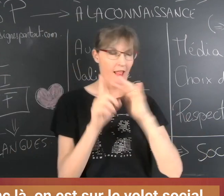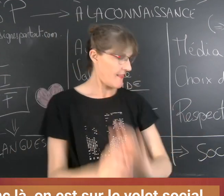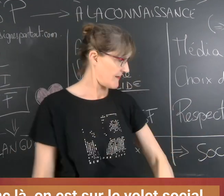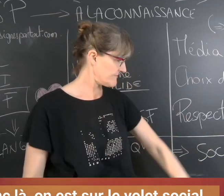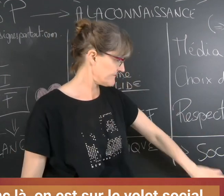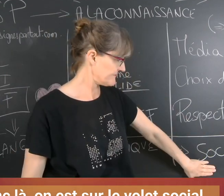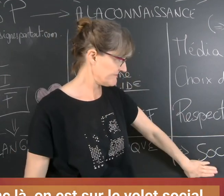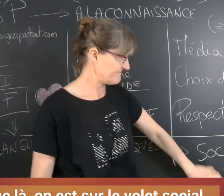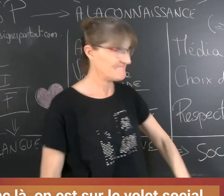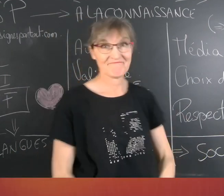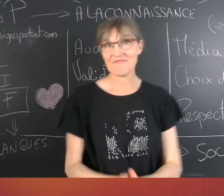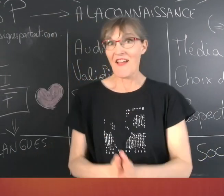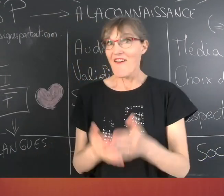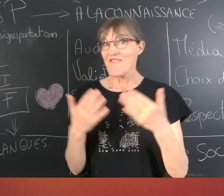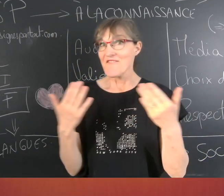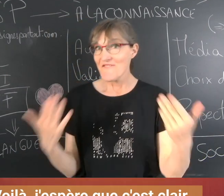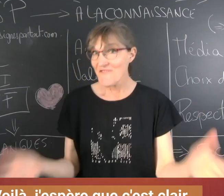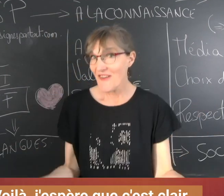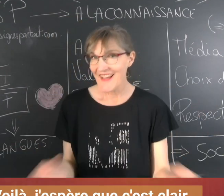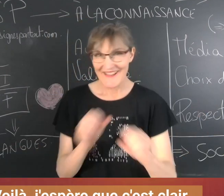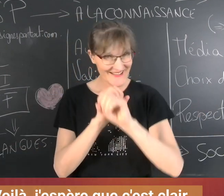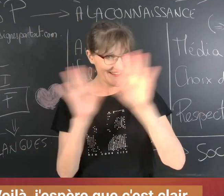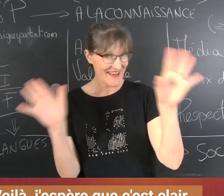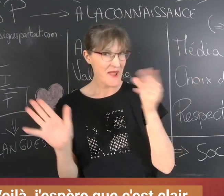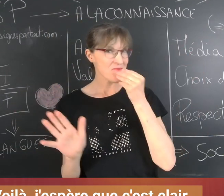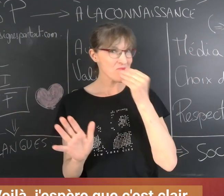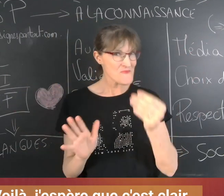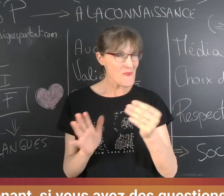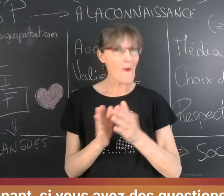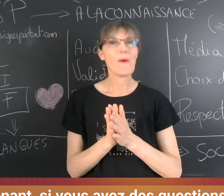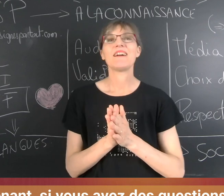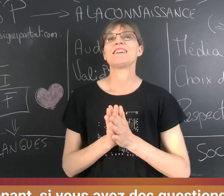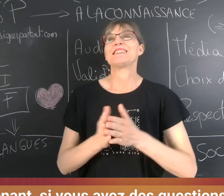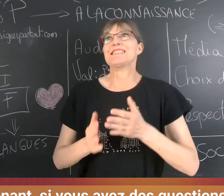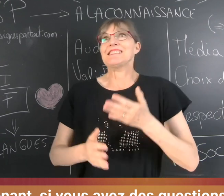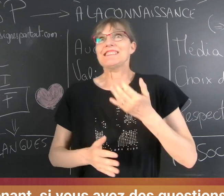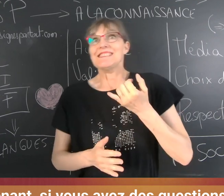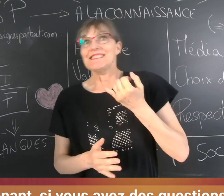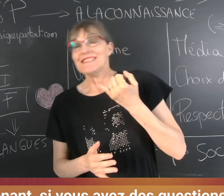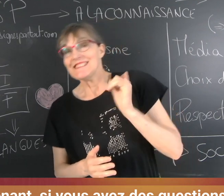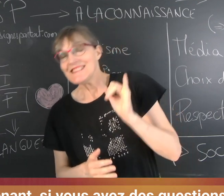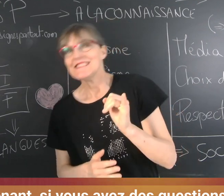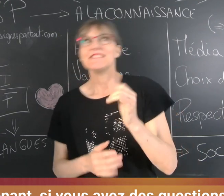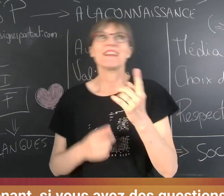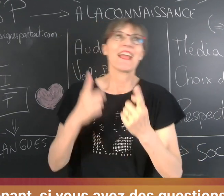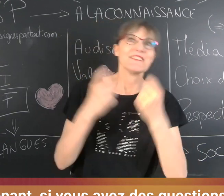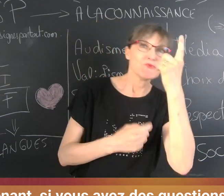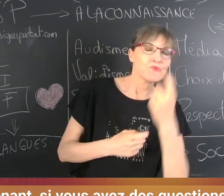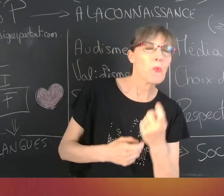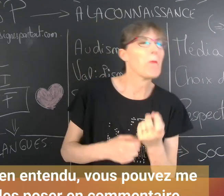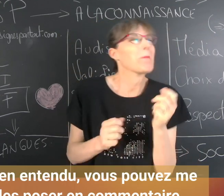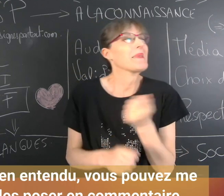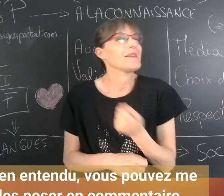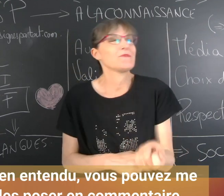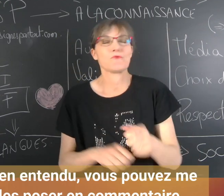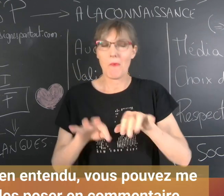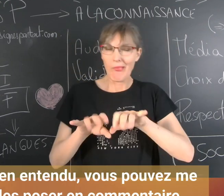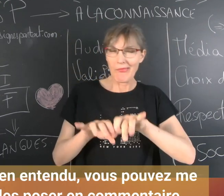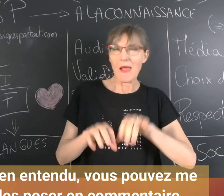Donc là, on est sur le volet social. Voilà. J'espère que c'est clair maintenant. Si vous avez des questions,